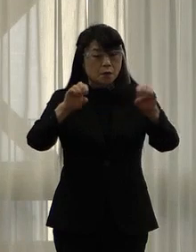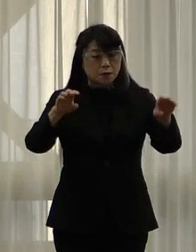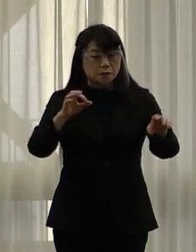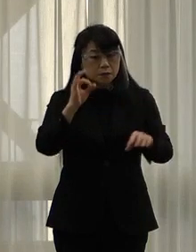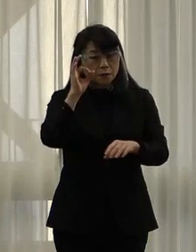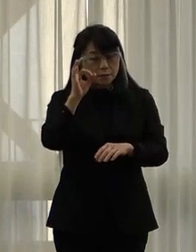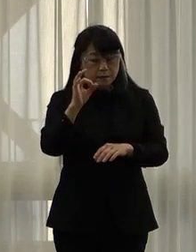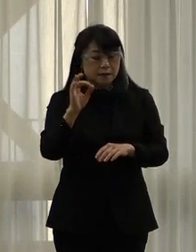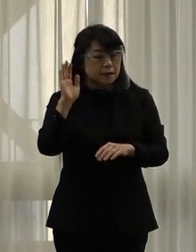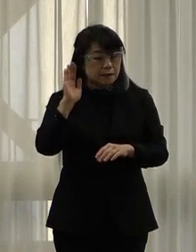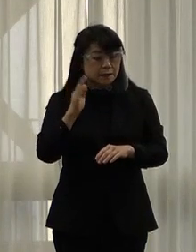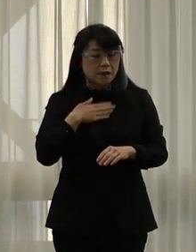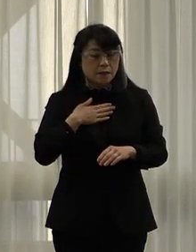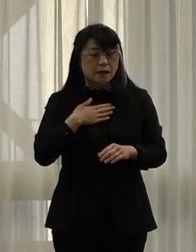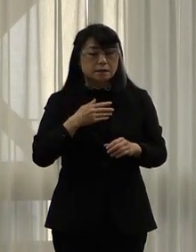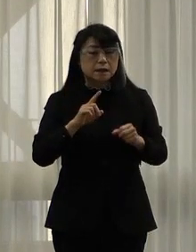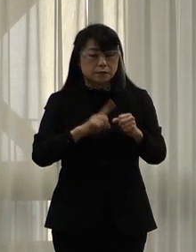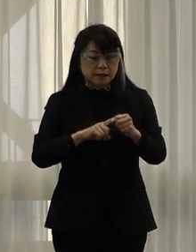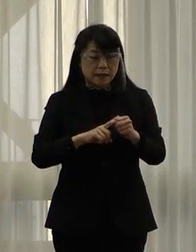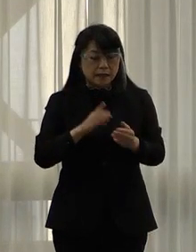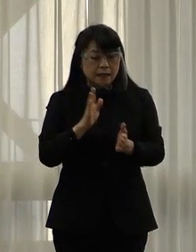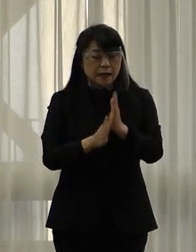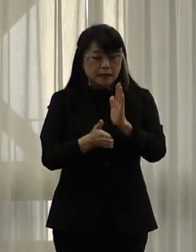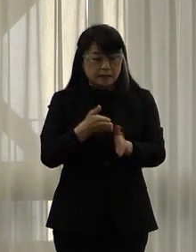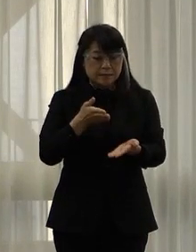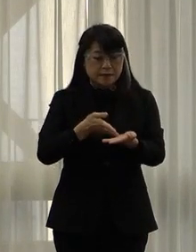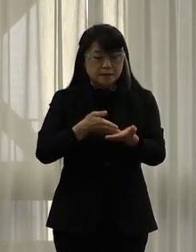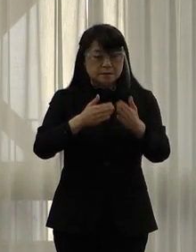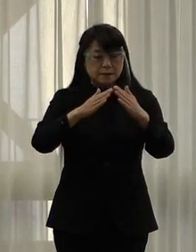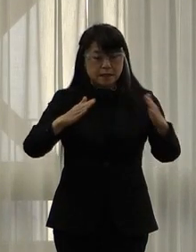する機会を説明会を開催をさせていただき、